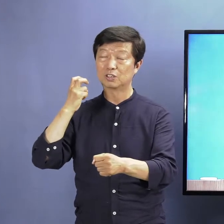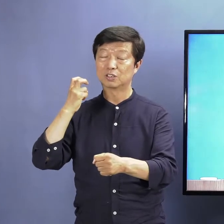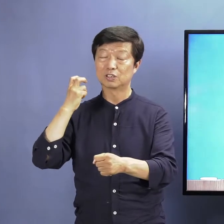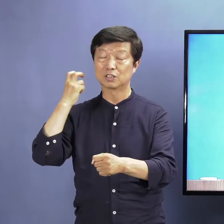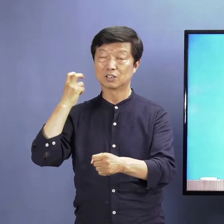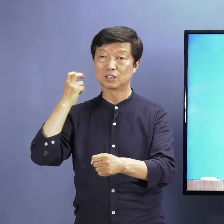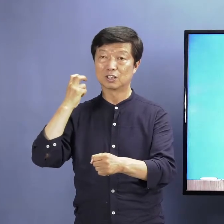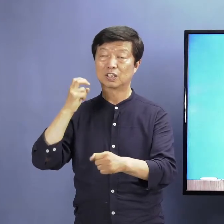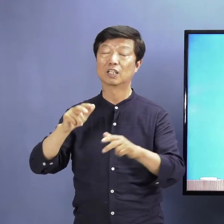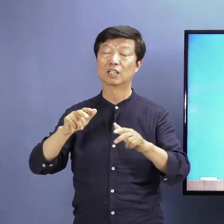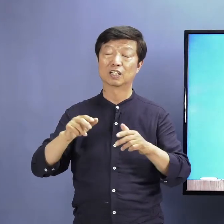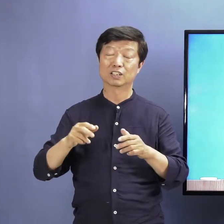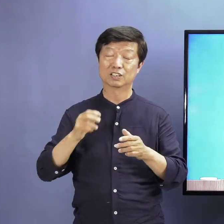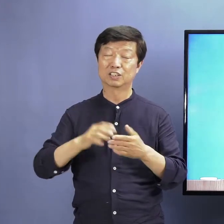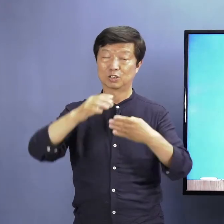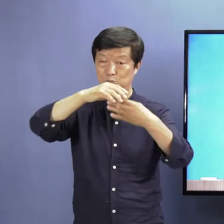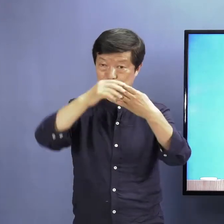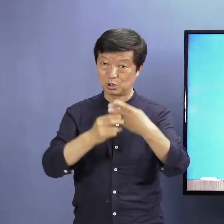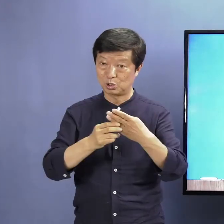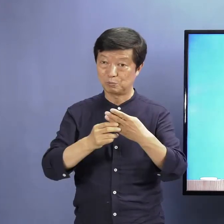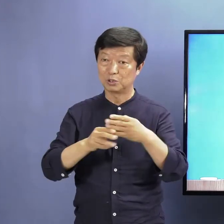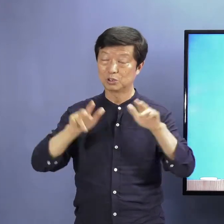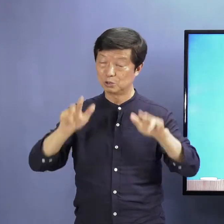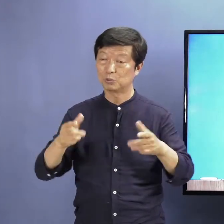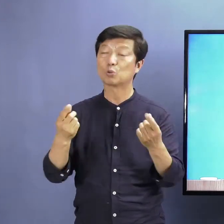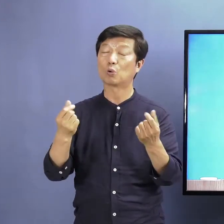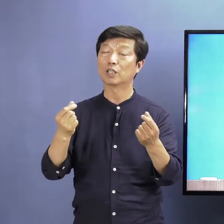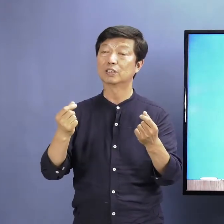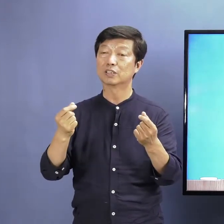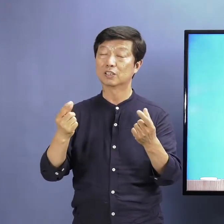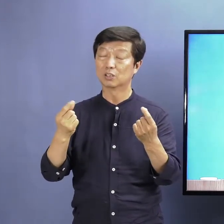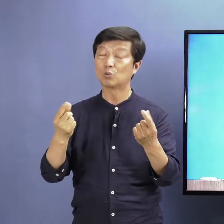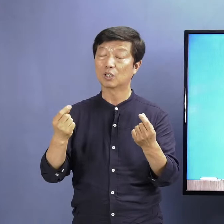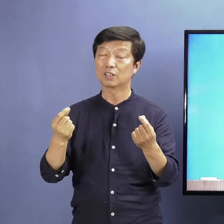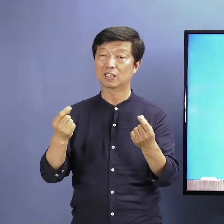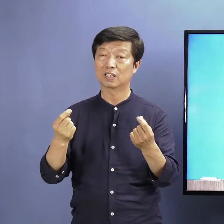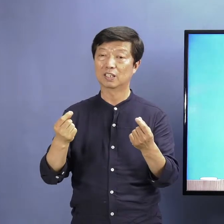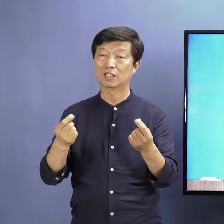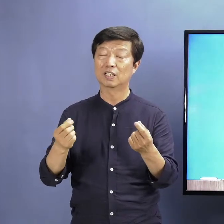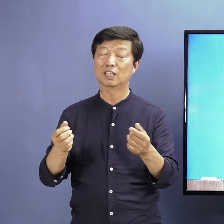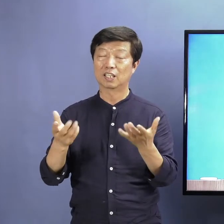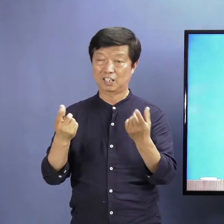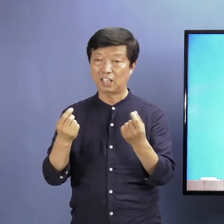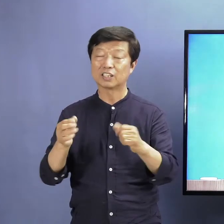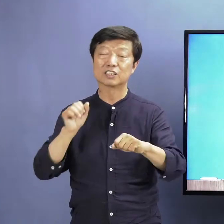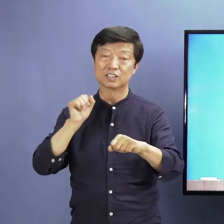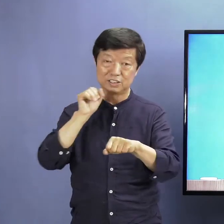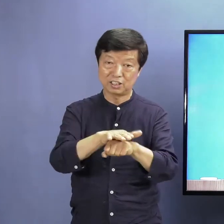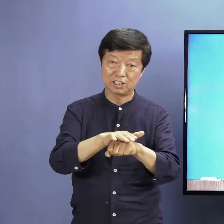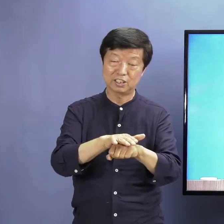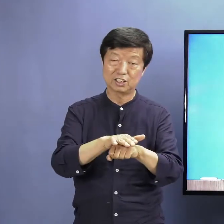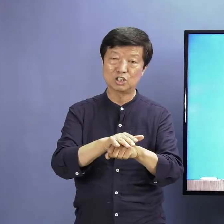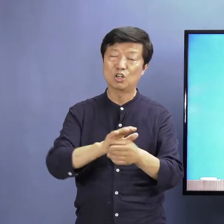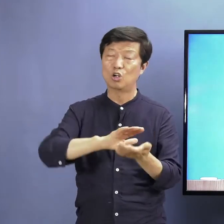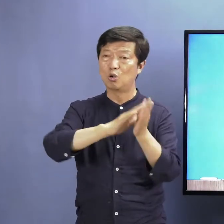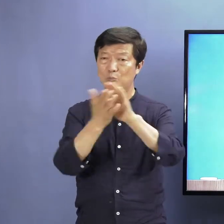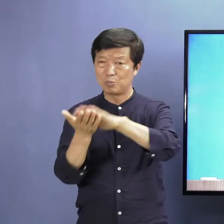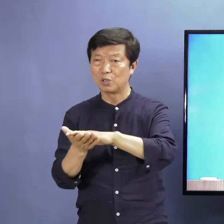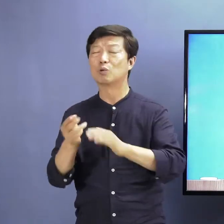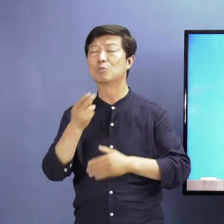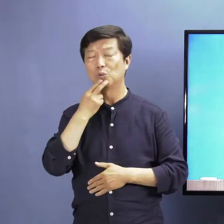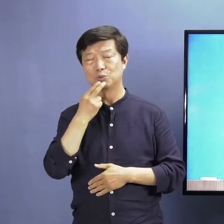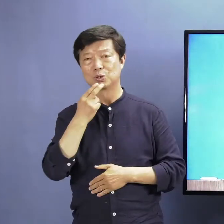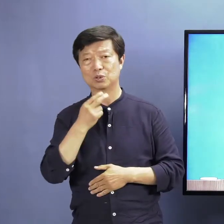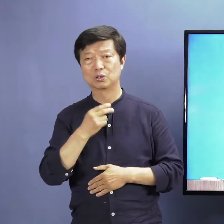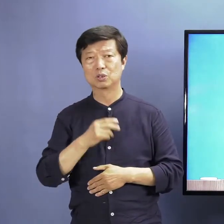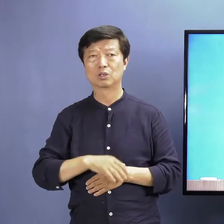후에 똑같이 하고 있어. 계속 계속 같은 스타일이에요. 뭐 모든 게 거의 뭐 특별히